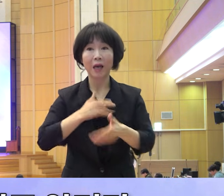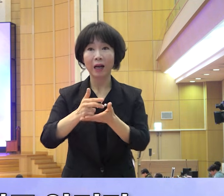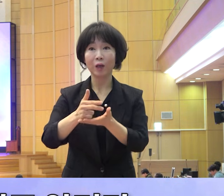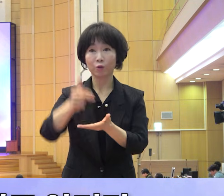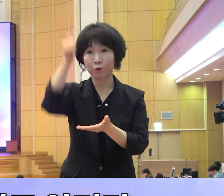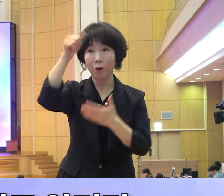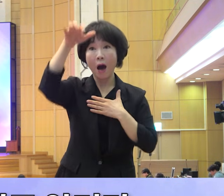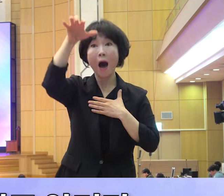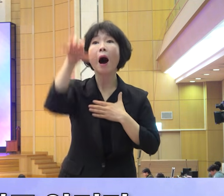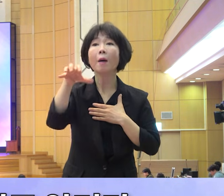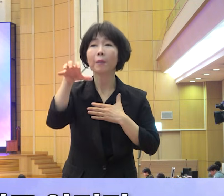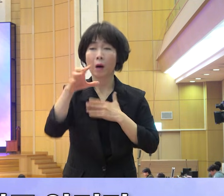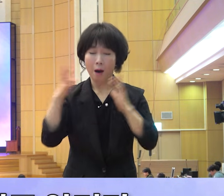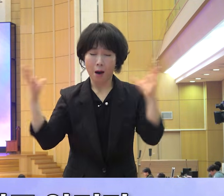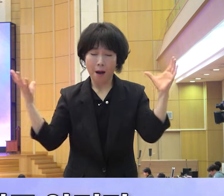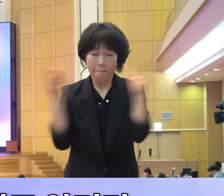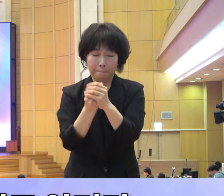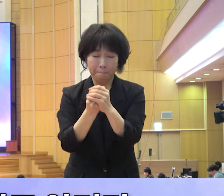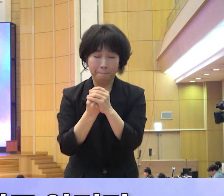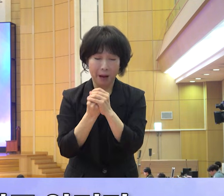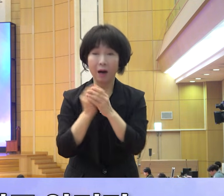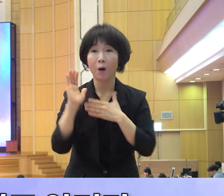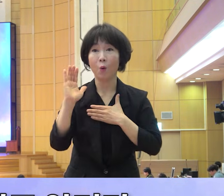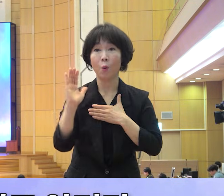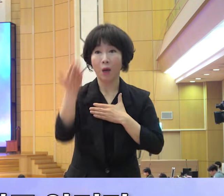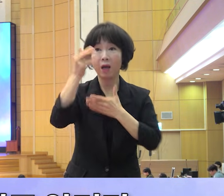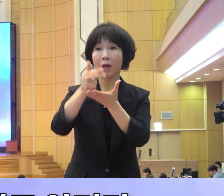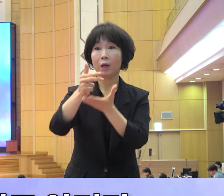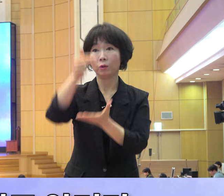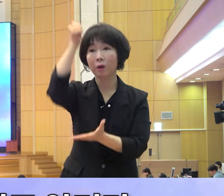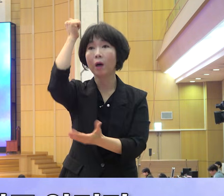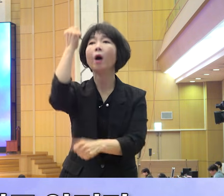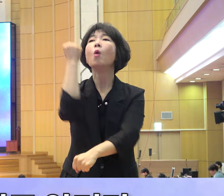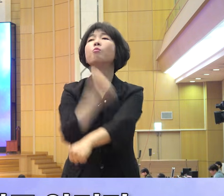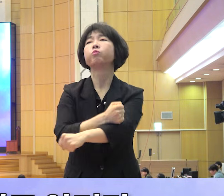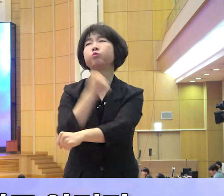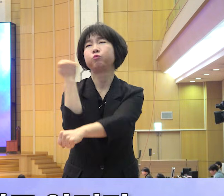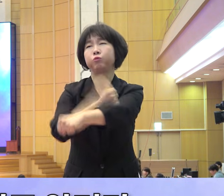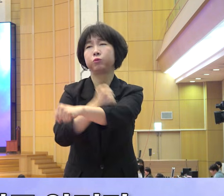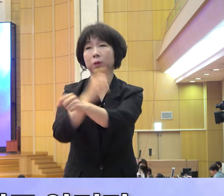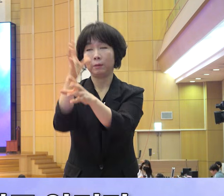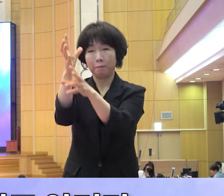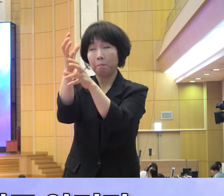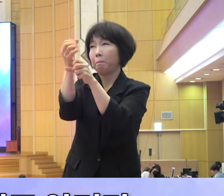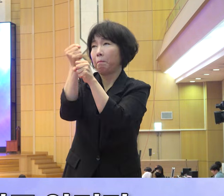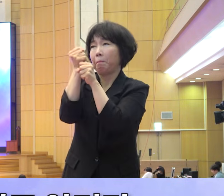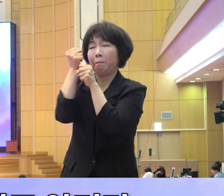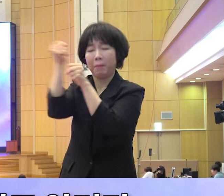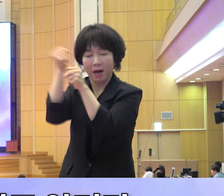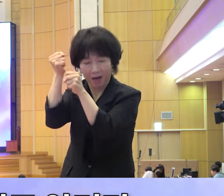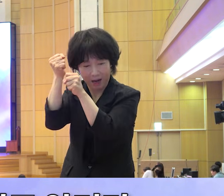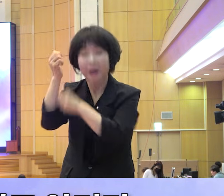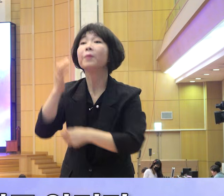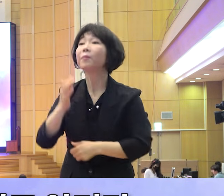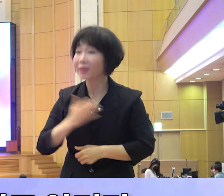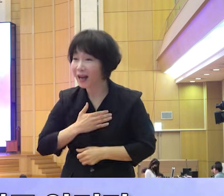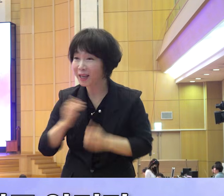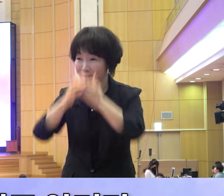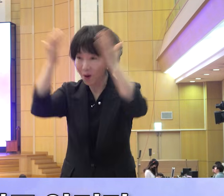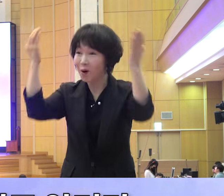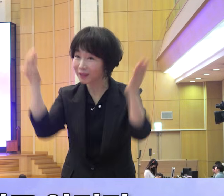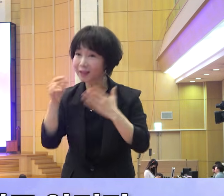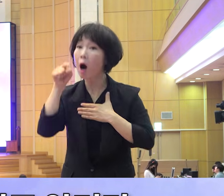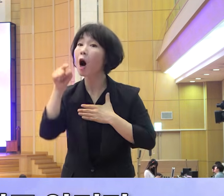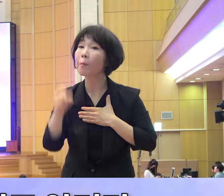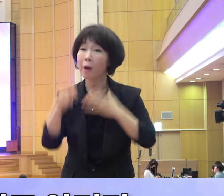지금 내가 주 앞에 온전케 되는 주의 공로를 의지함이. 아멘.